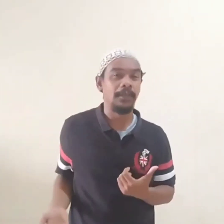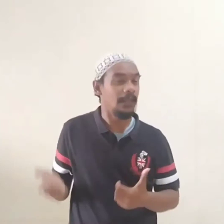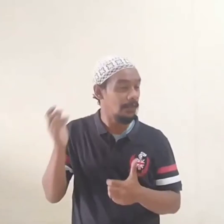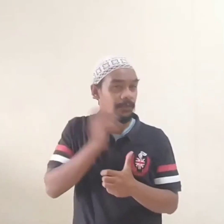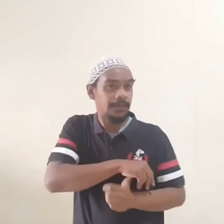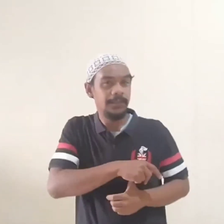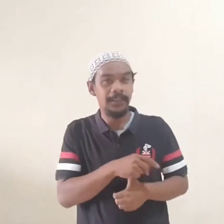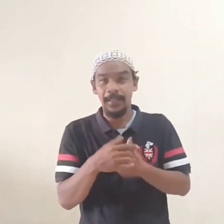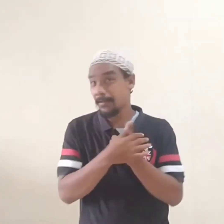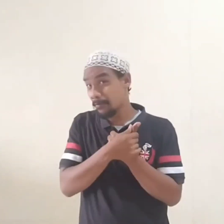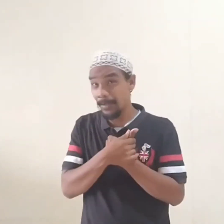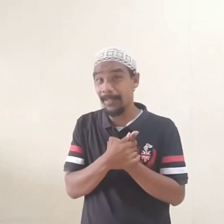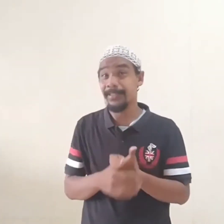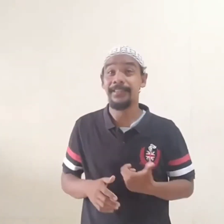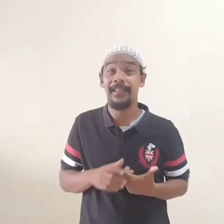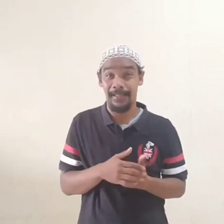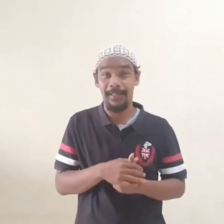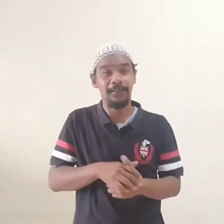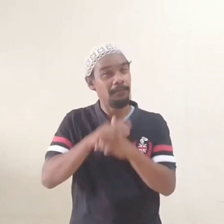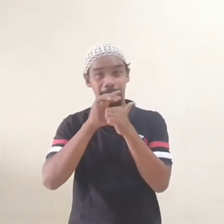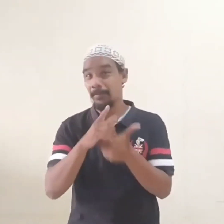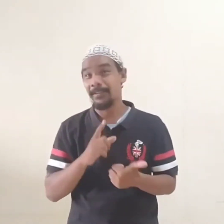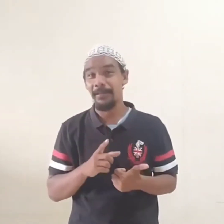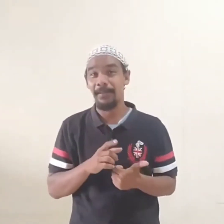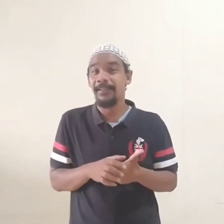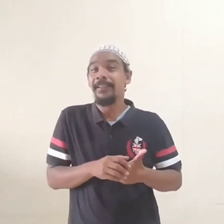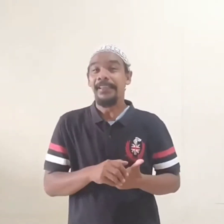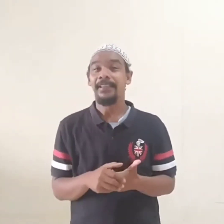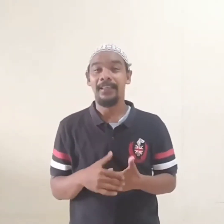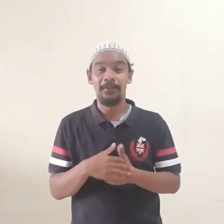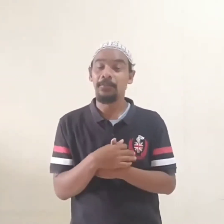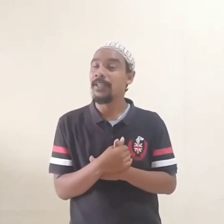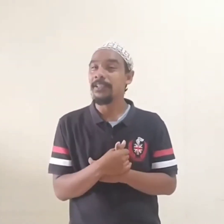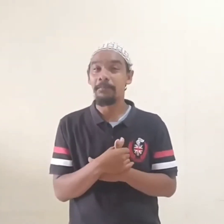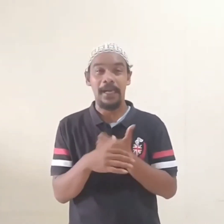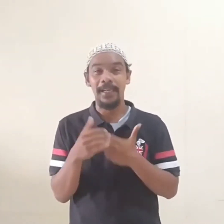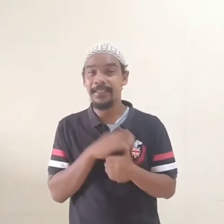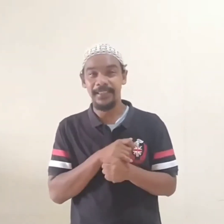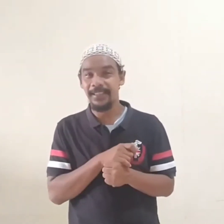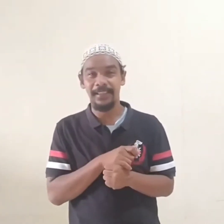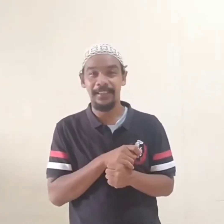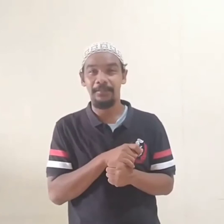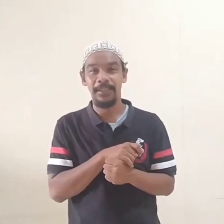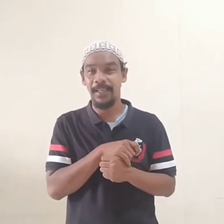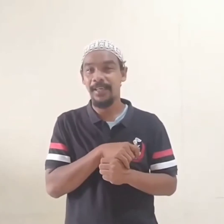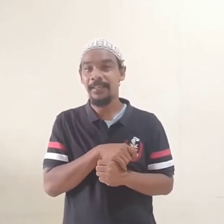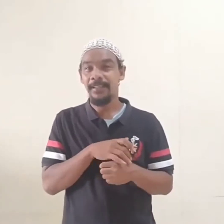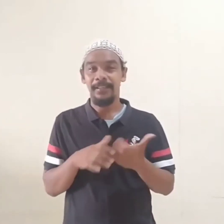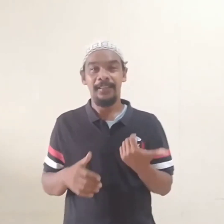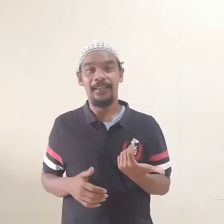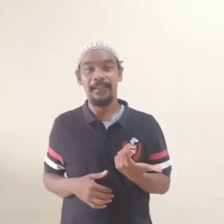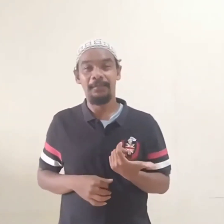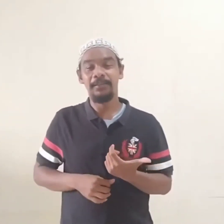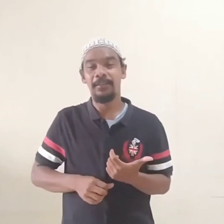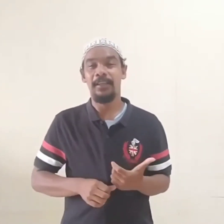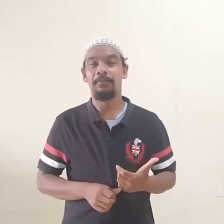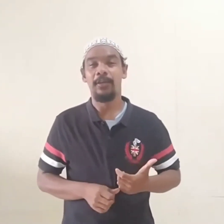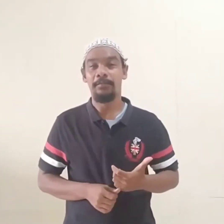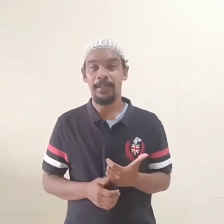renang, otomatis kita harus memiliki karcisnya, ya. Nah, itu yang pertama. Karena mungkin tanpa karcis kita tidak bisa masuk ke dalam kolam